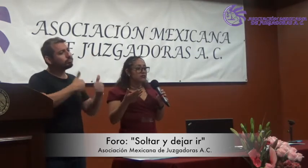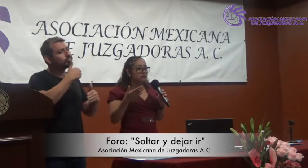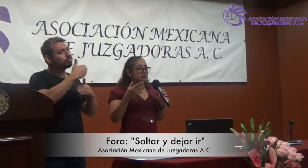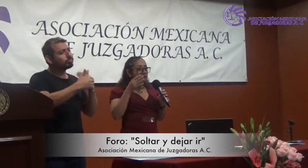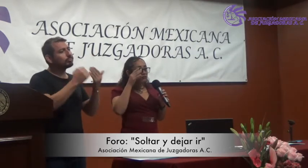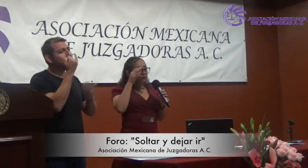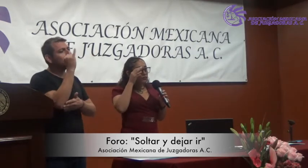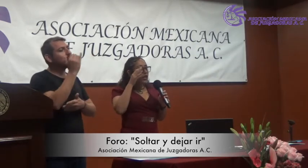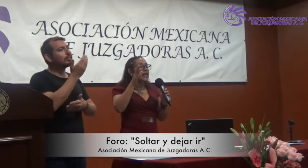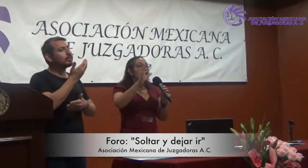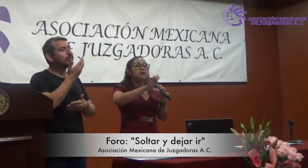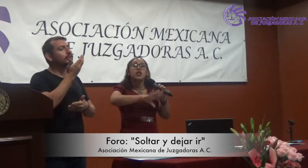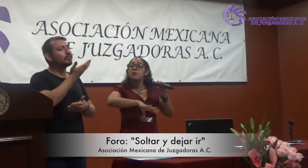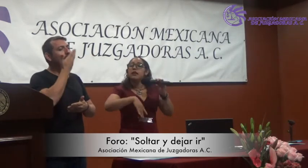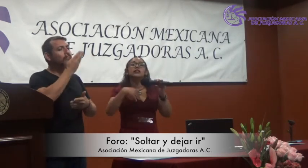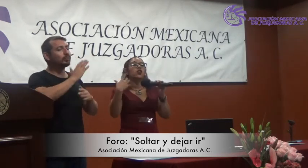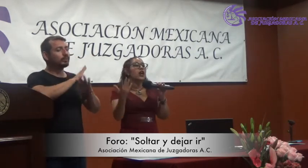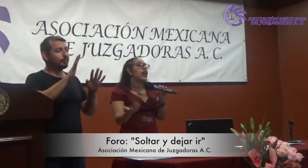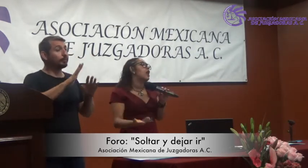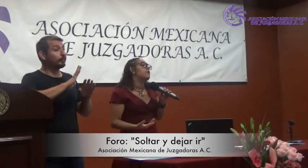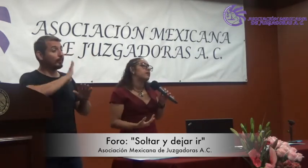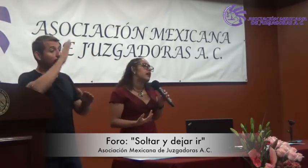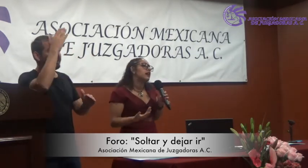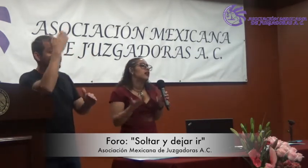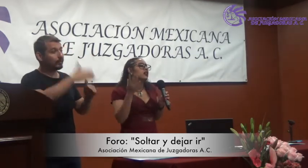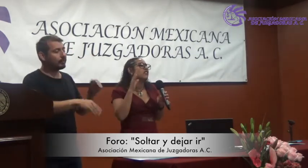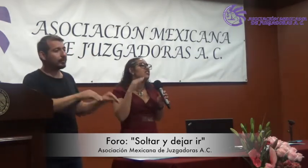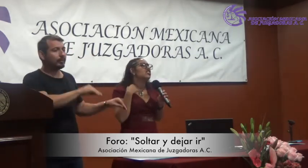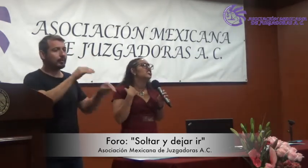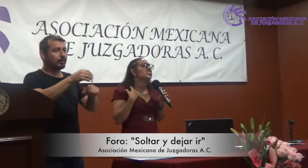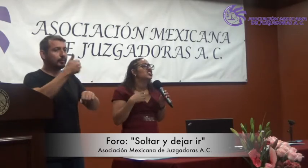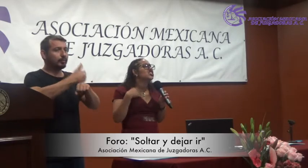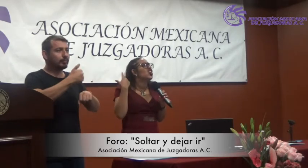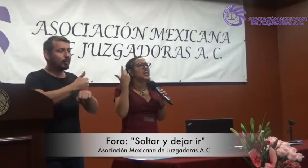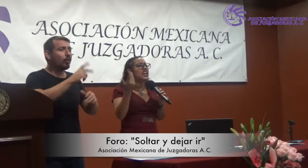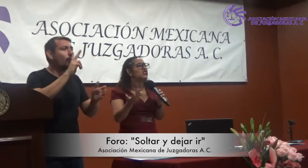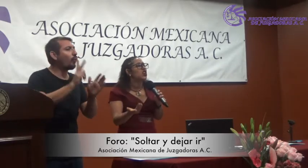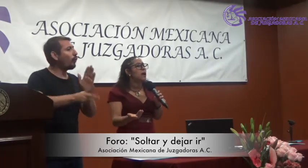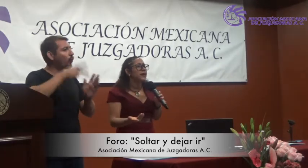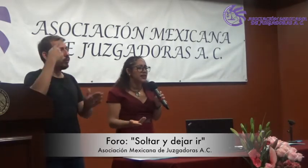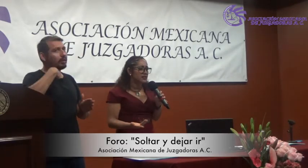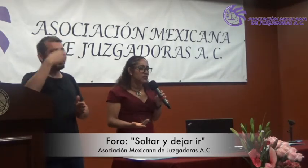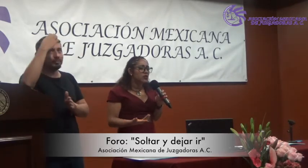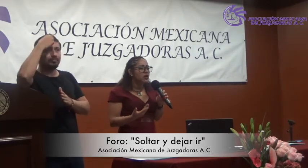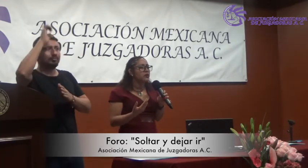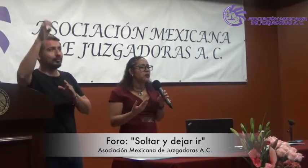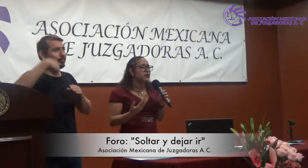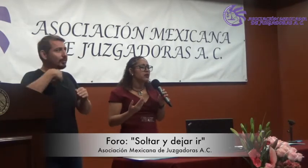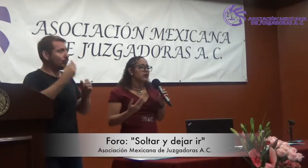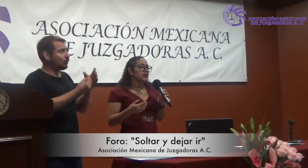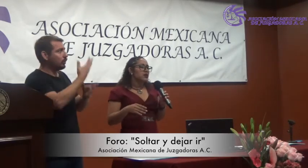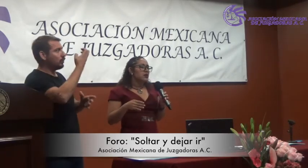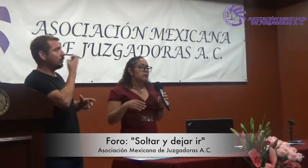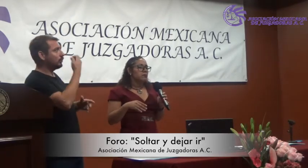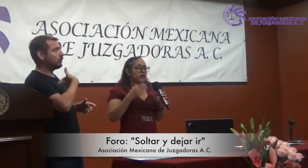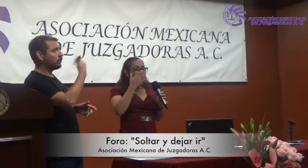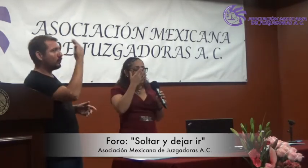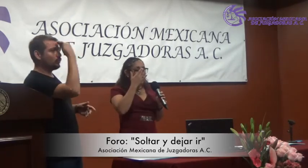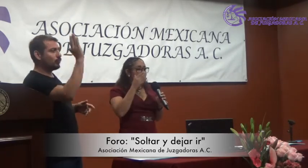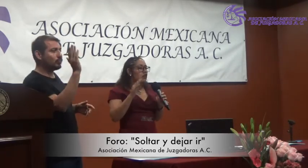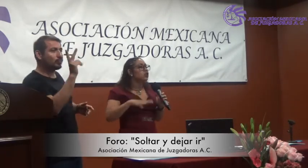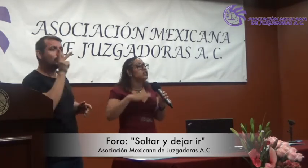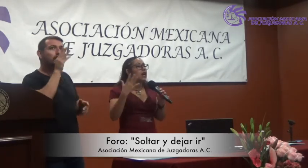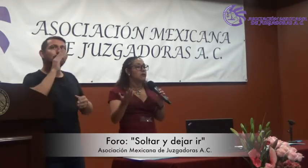primaria. El cambio del preescolar a la primaria, otra vez los niños lloran, es un ambiente nuevo